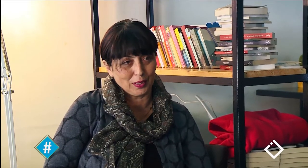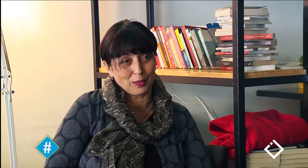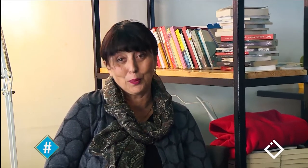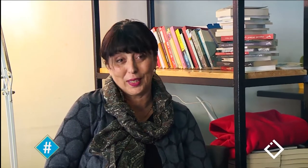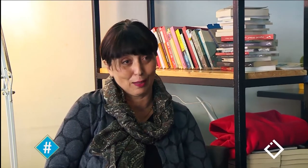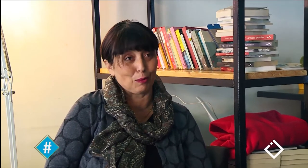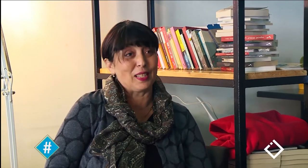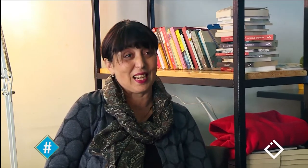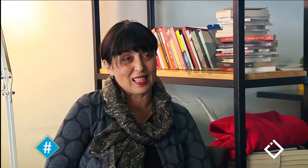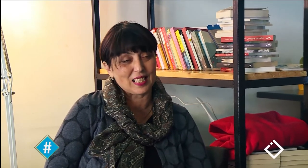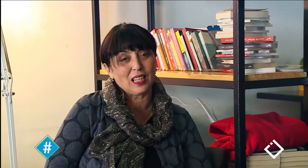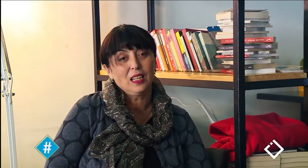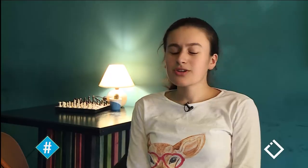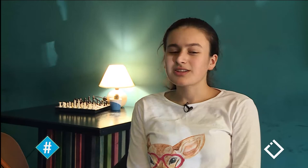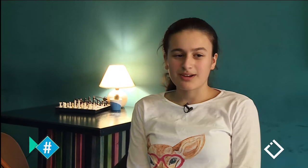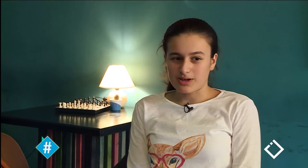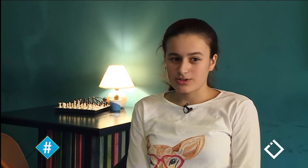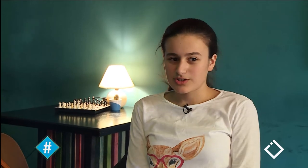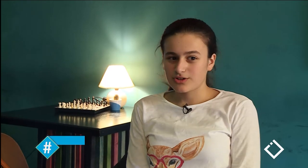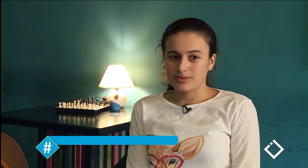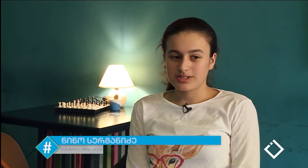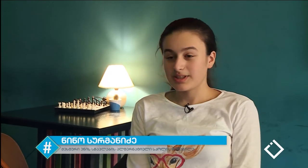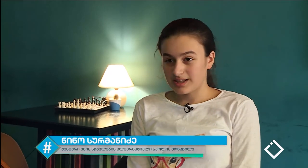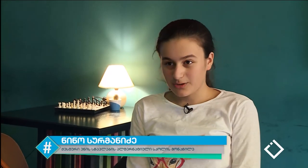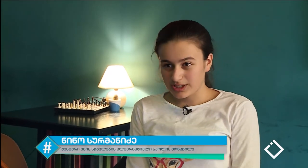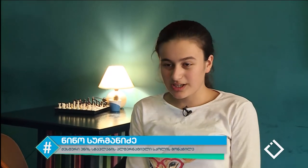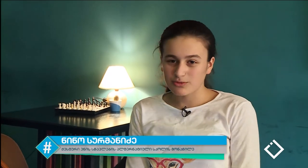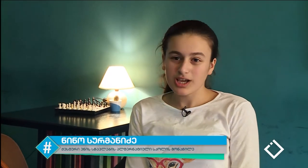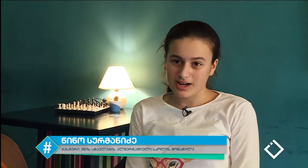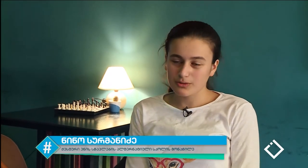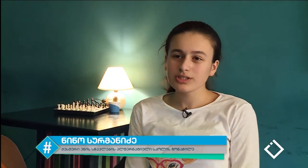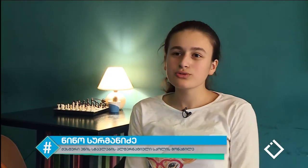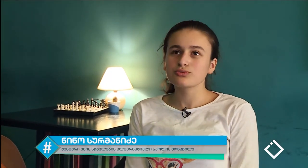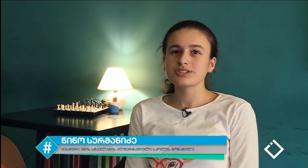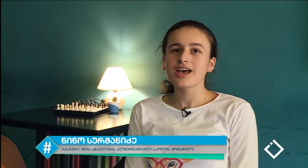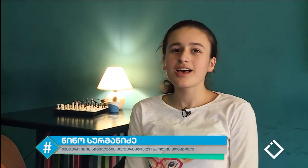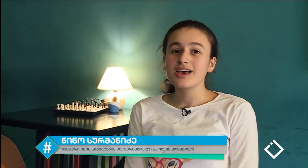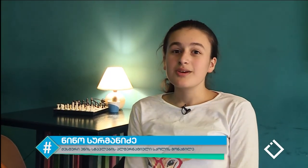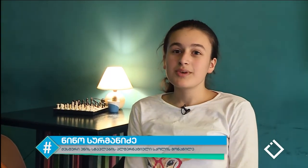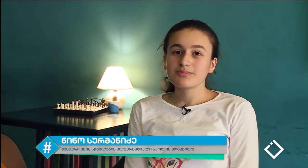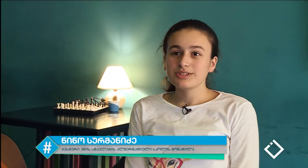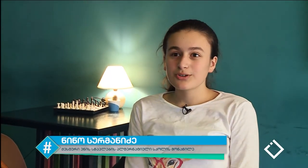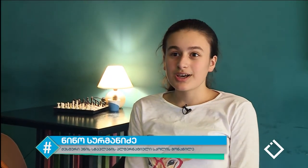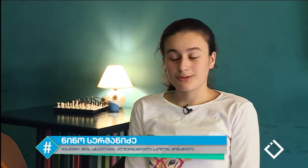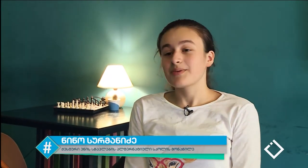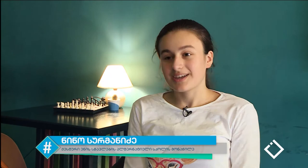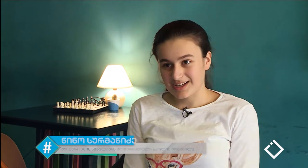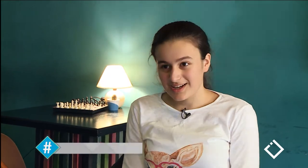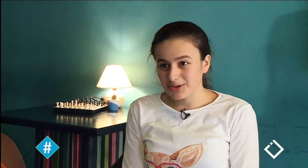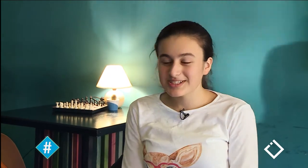ადამიანები, მე კი არ ვთვლი ეს ასეა. ზოგადად არ მყავს ნაცნობი სმენა დაქვეითებული არავინ, თუმცა მე მინდოდა, ანუ ლაპარაკი ძალიან მიყვარს და